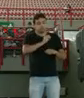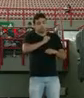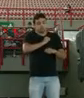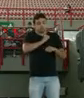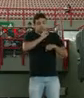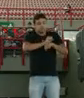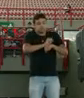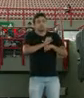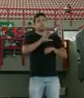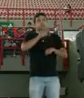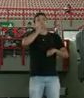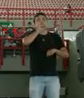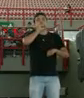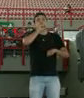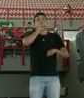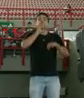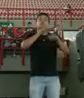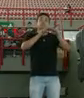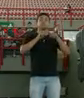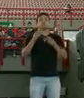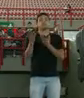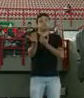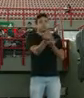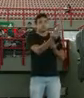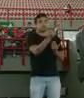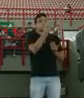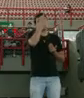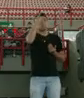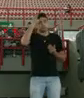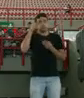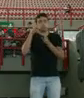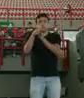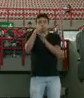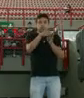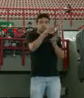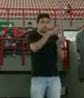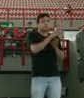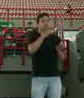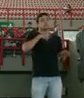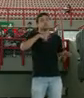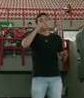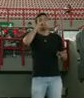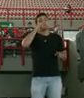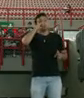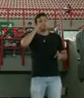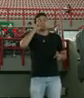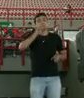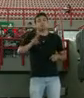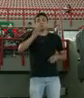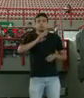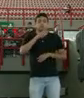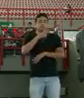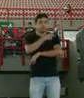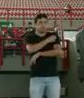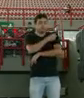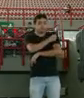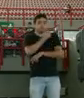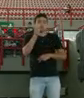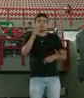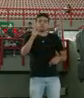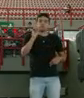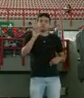cardiorrespiratória. Então, os jovens precisam ser alertados do risco do uso dos